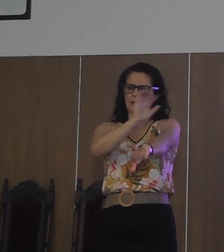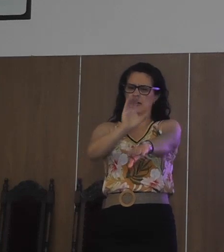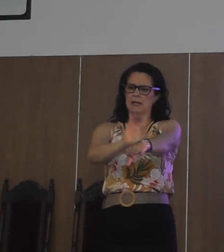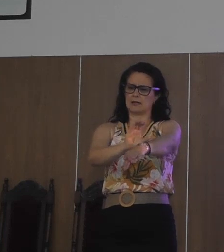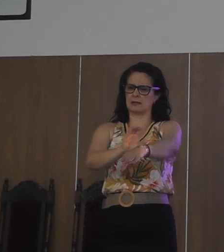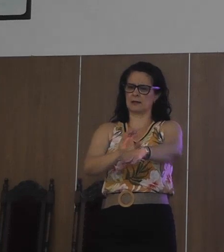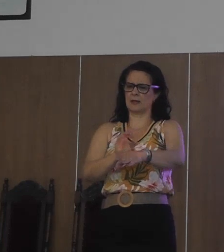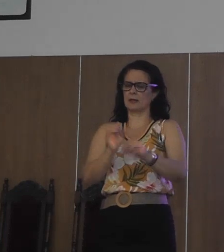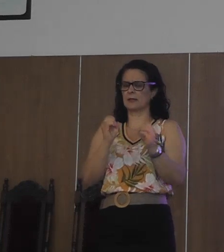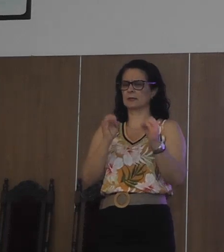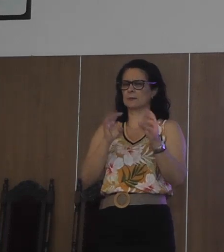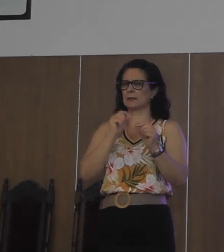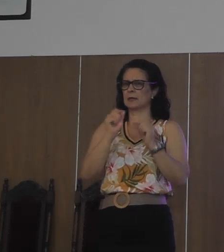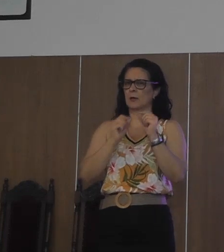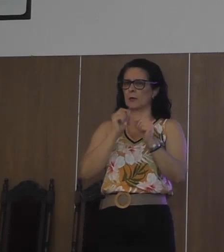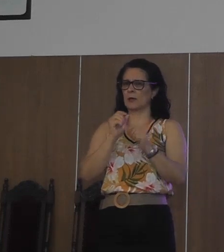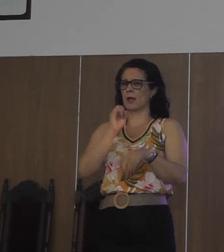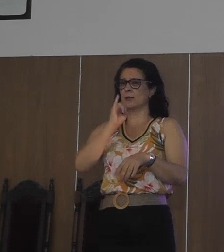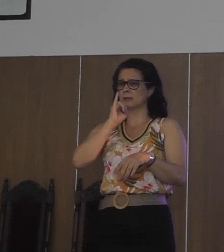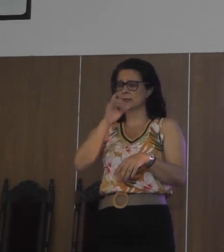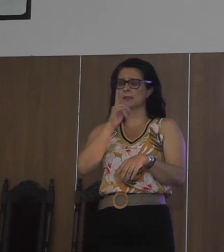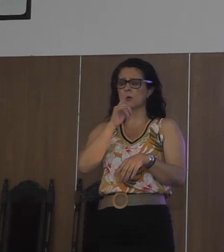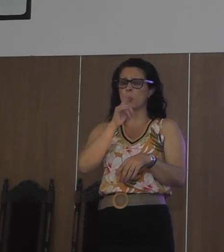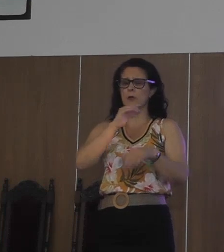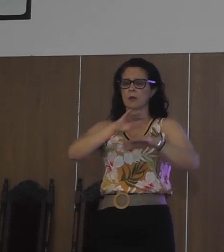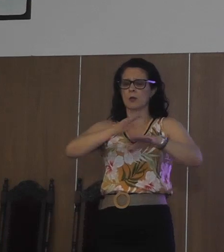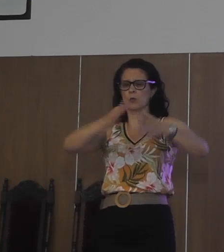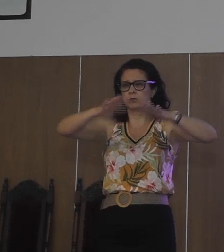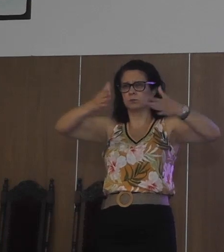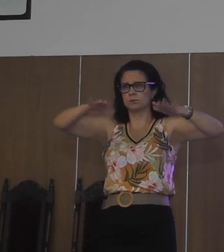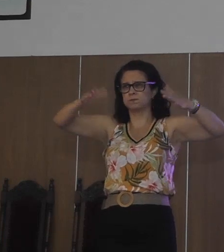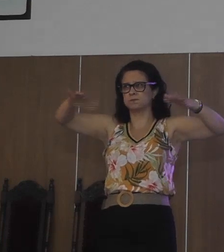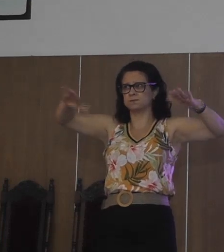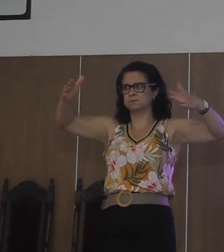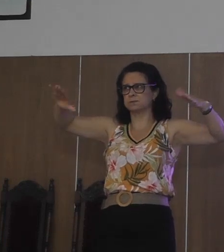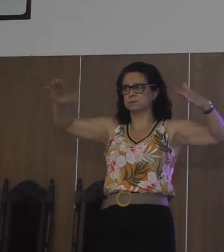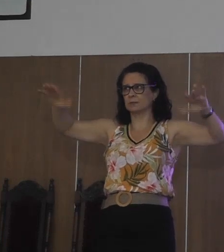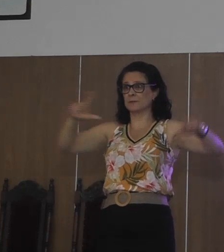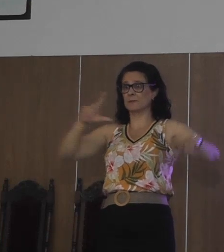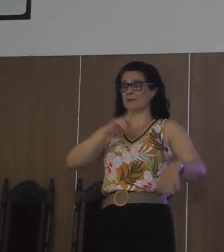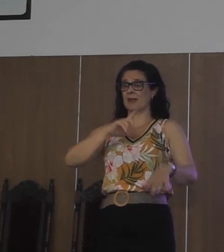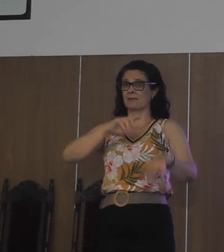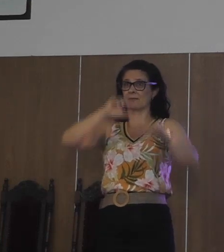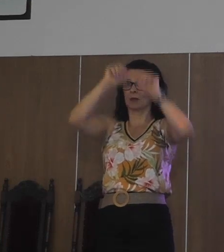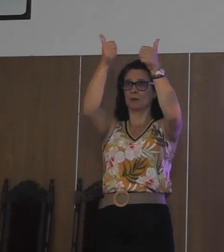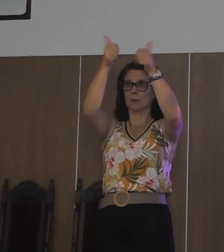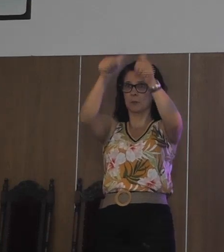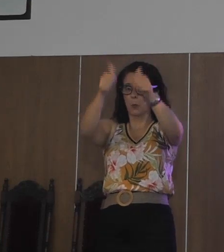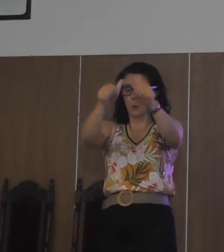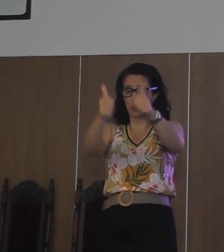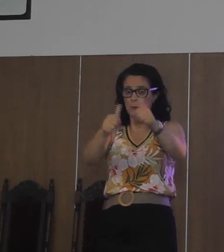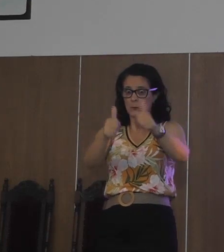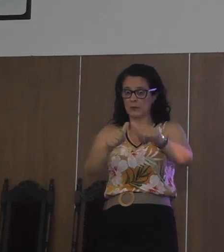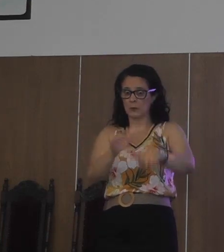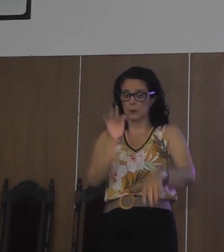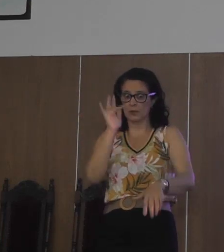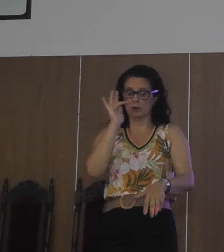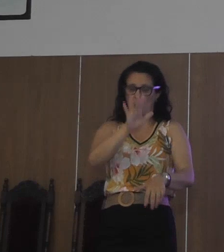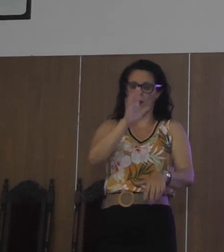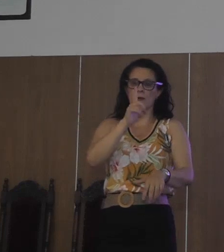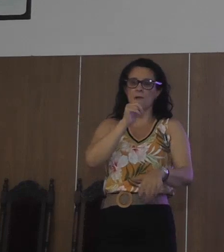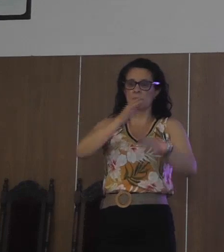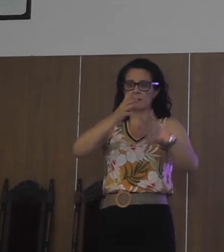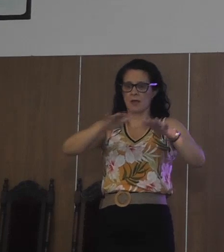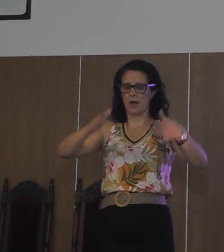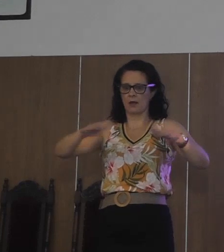de cheia, havia uma entidade dentro daquela região que fazia aquele rio estar daquela maneira. Em outras